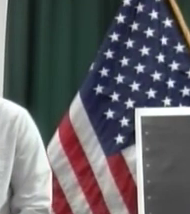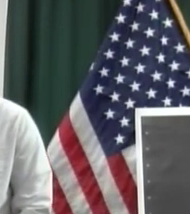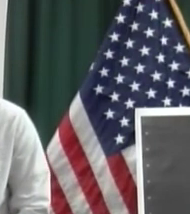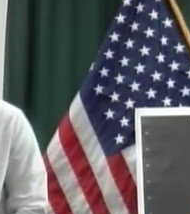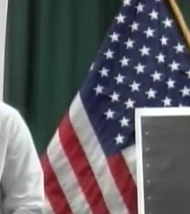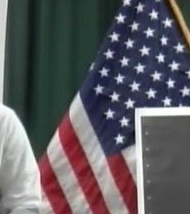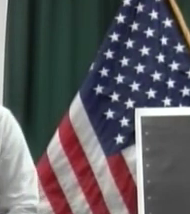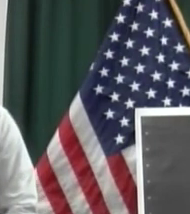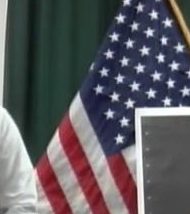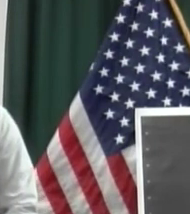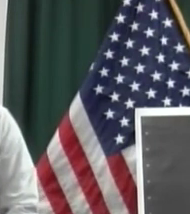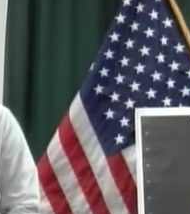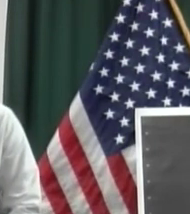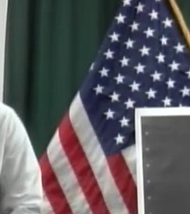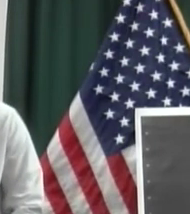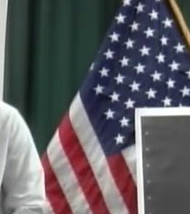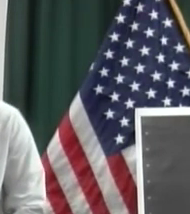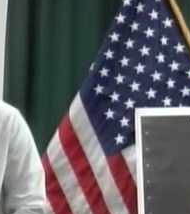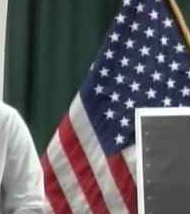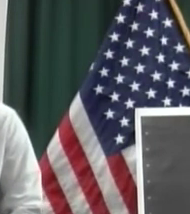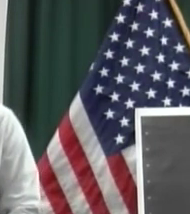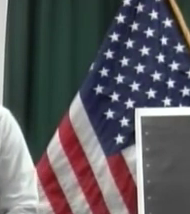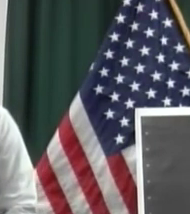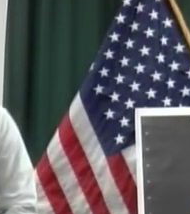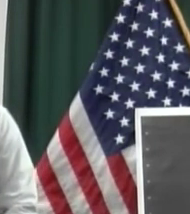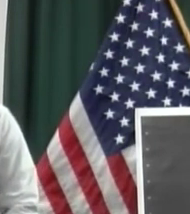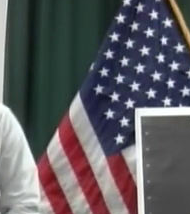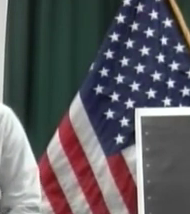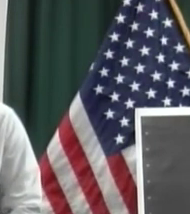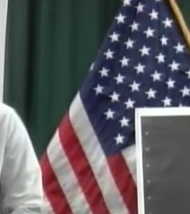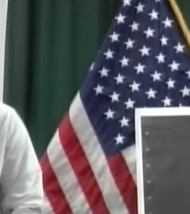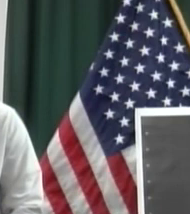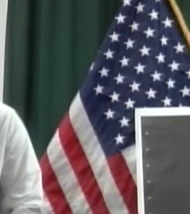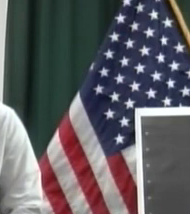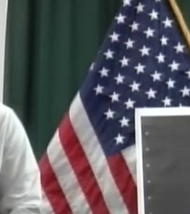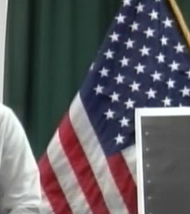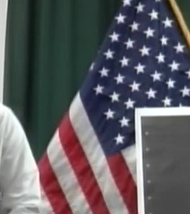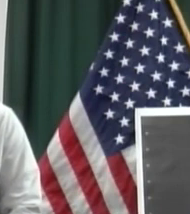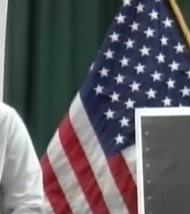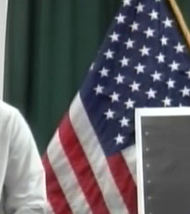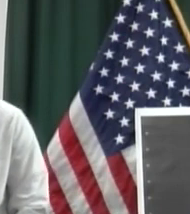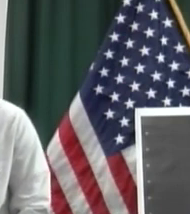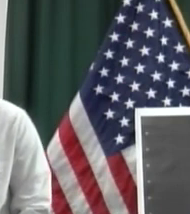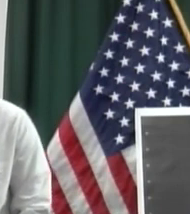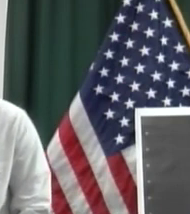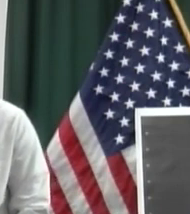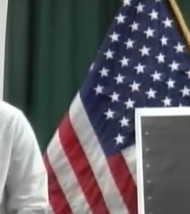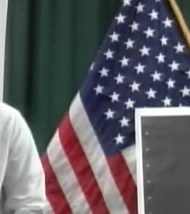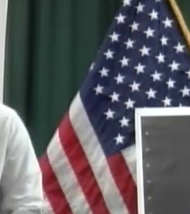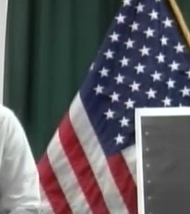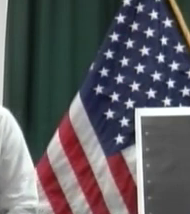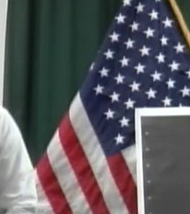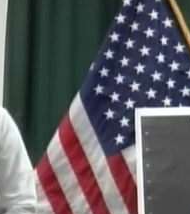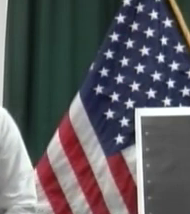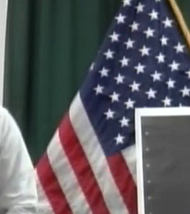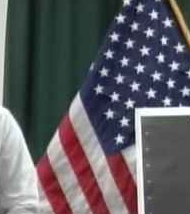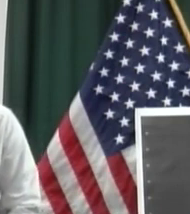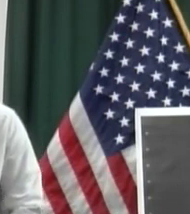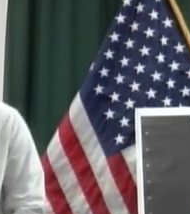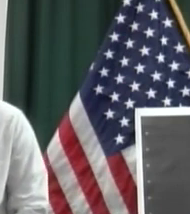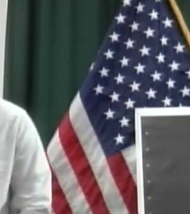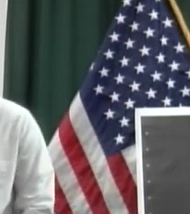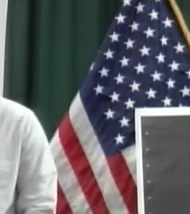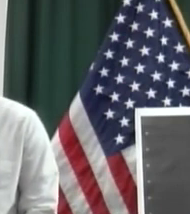nación y los iniciaron en último sacrificio en cumplimiento del deber a través de una ceremonia